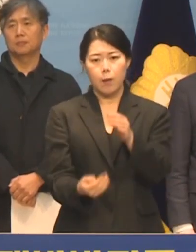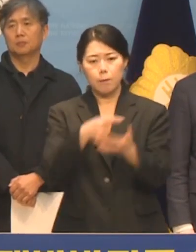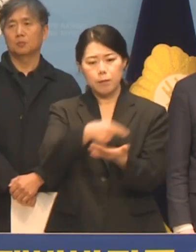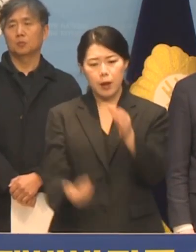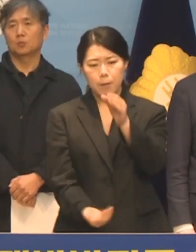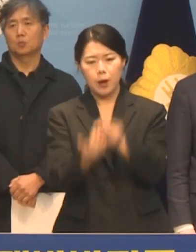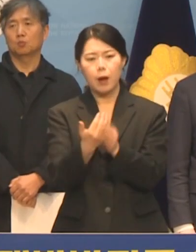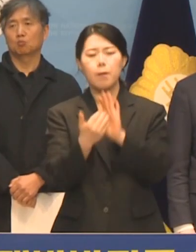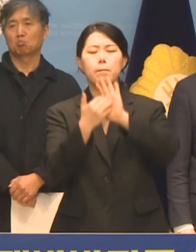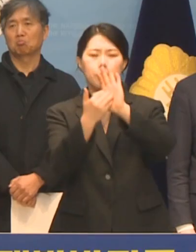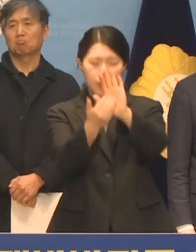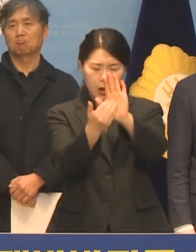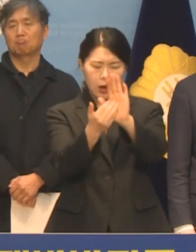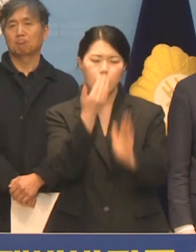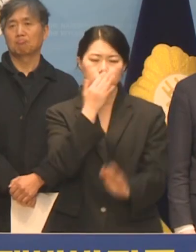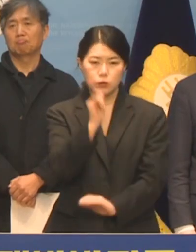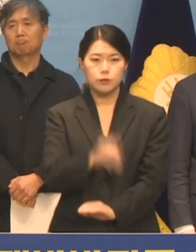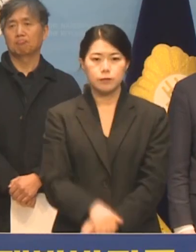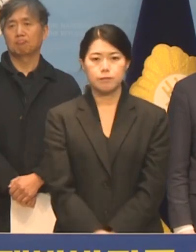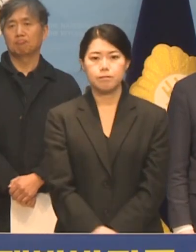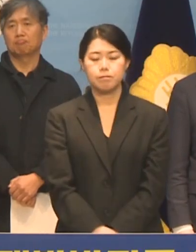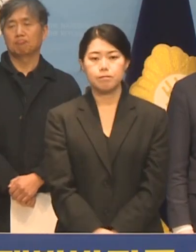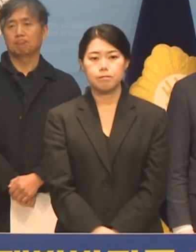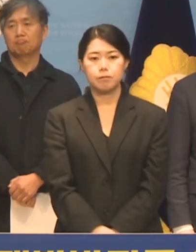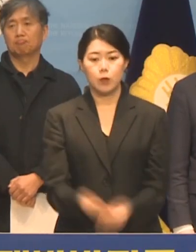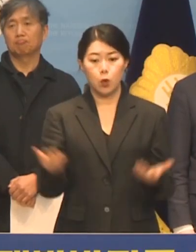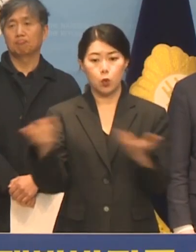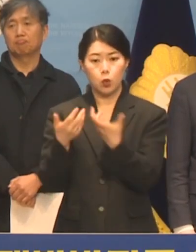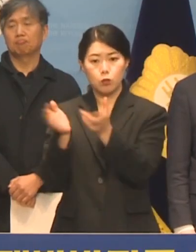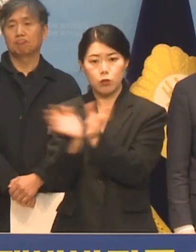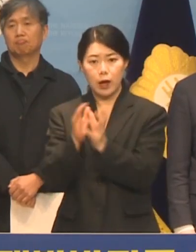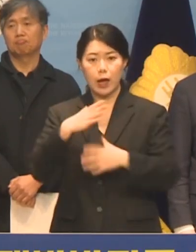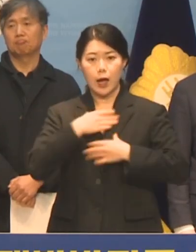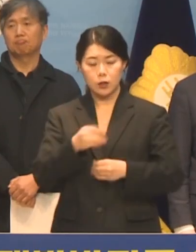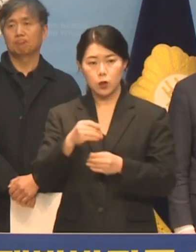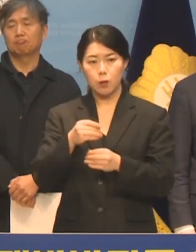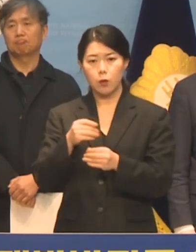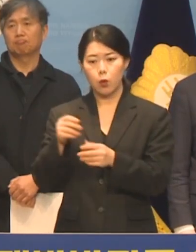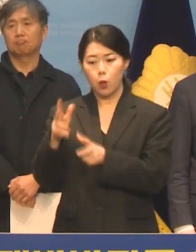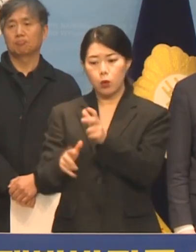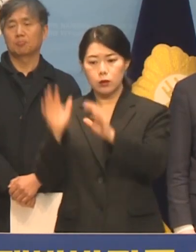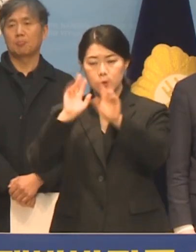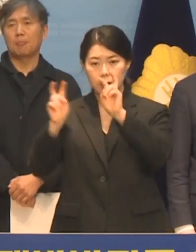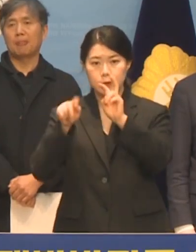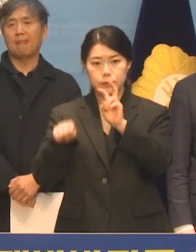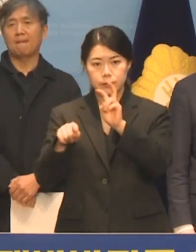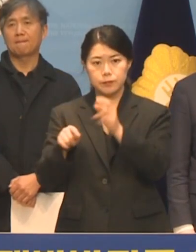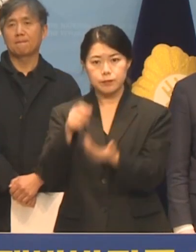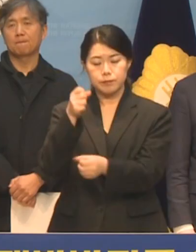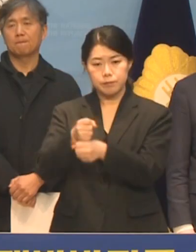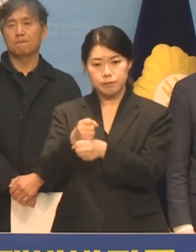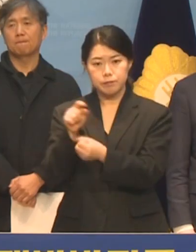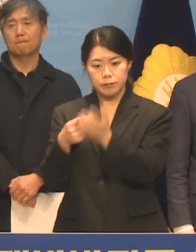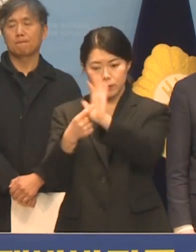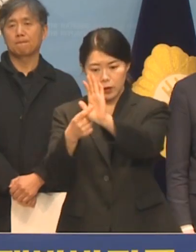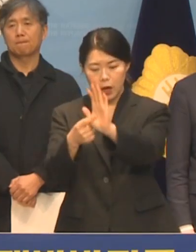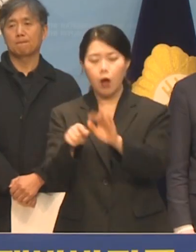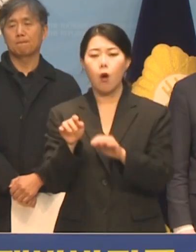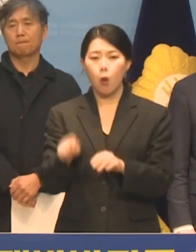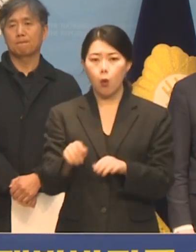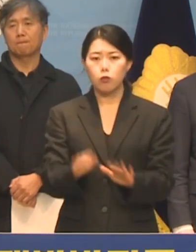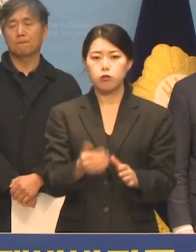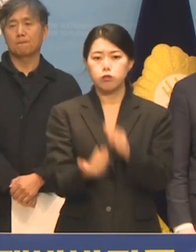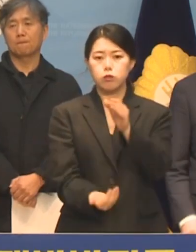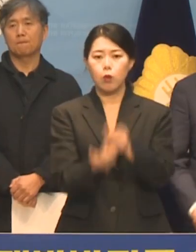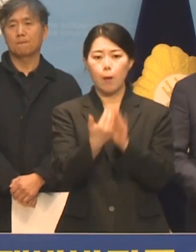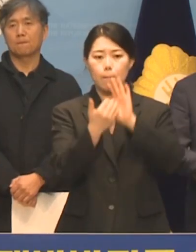예방으로 나가는 길이 될 것입니다. 노동부 안전보건공단이 발간한 중대재해 사고 백서는 그 가능성을